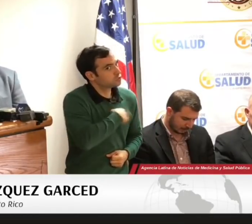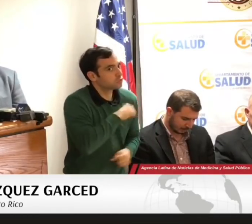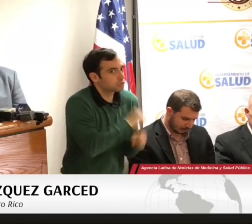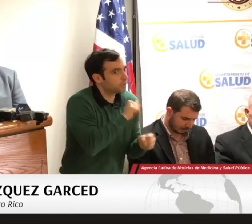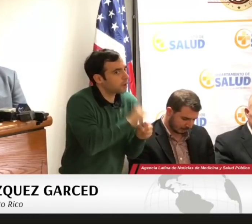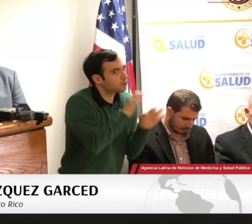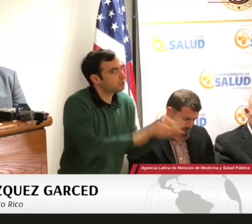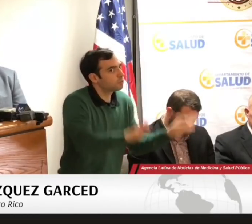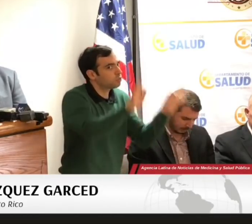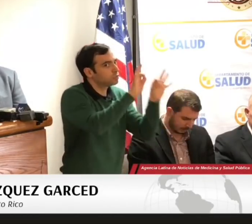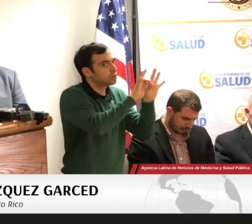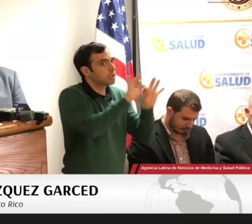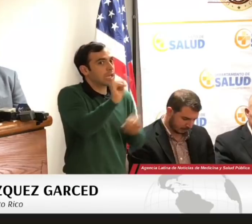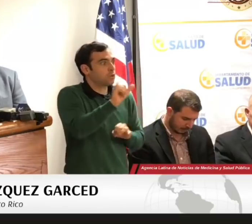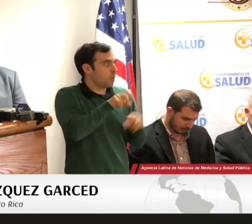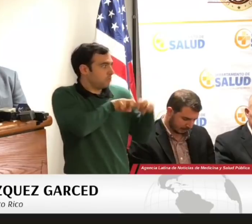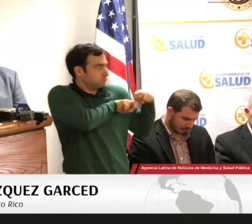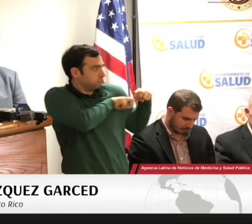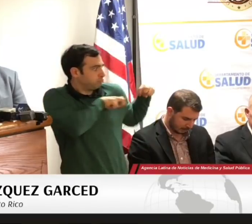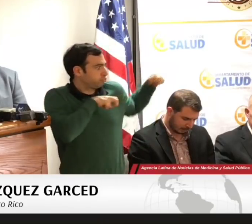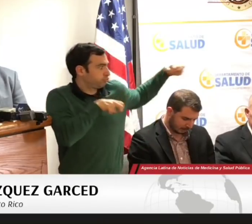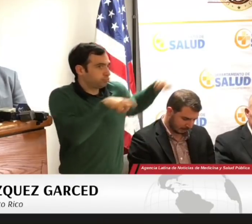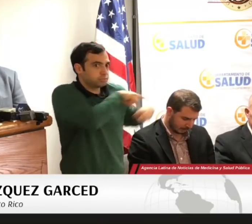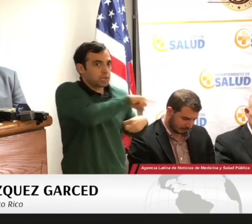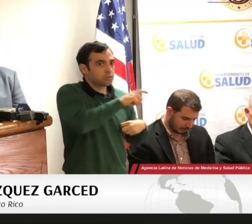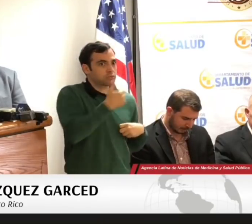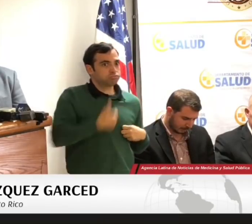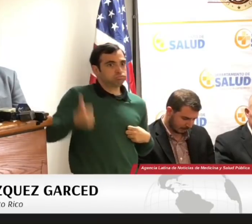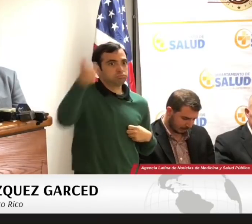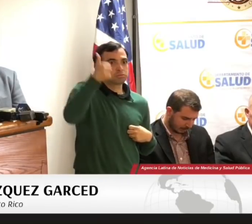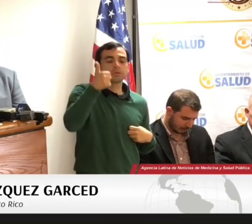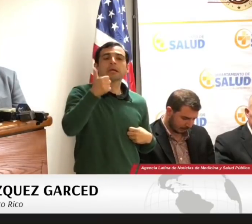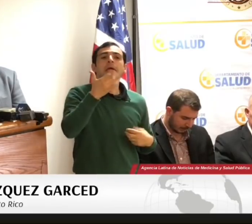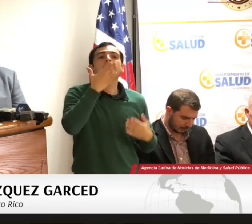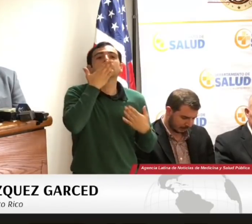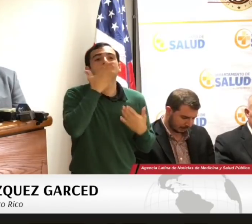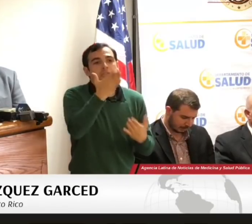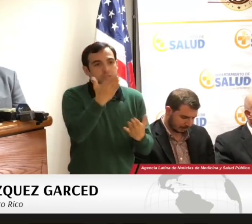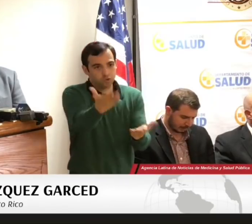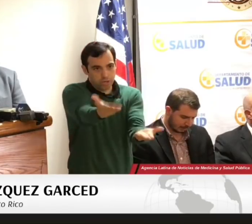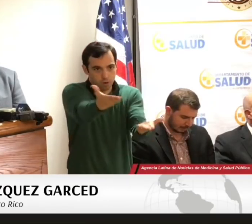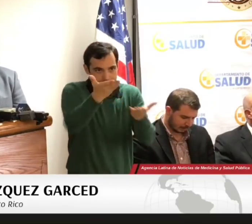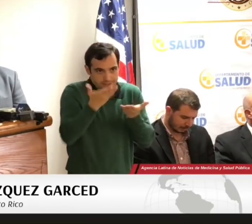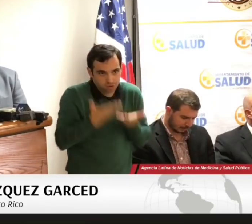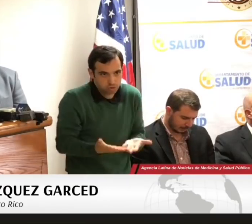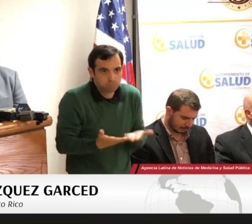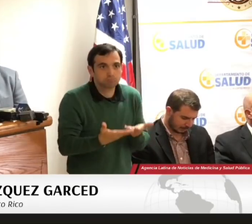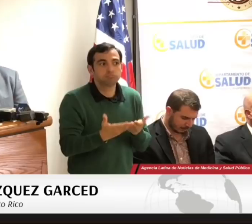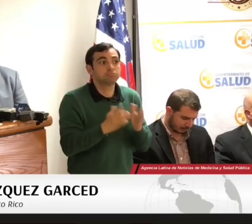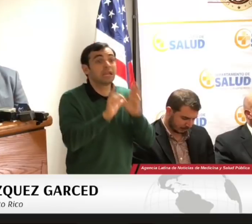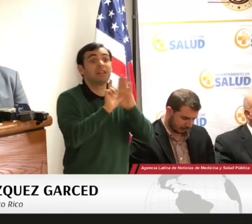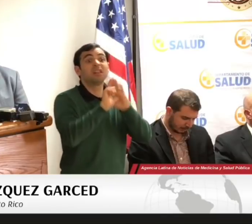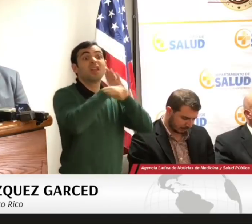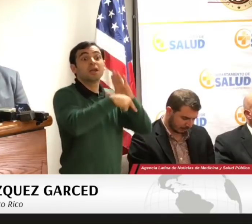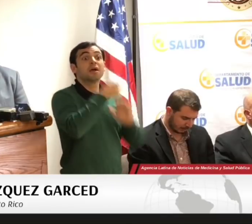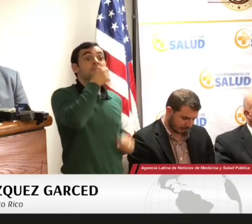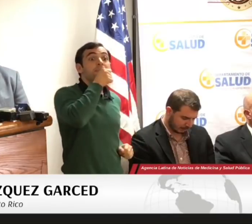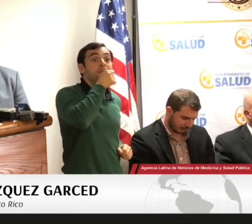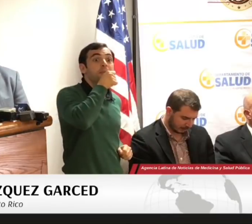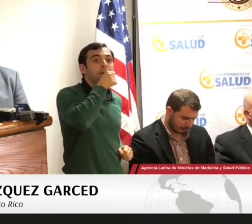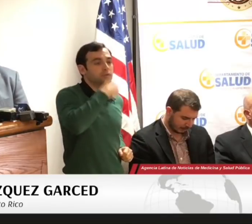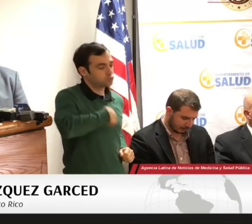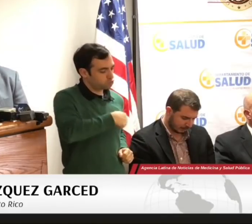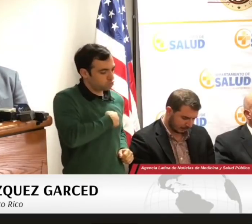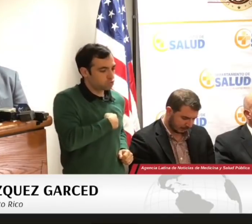gabinete constitucional que le está acompañando a su mano izquierda? Seguro, acogemos la recomendación y en las próximas conferencias de prensa tomaremos esas